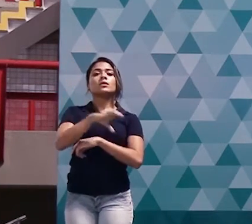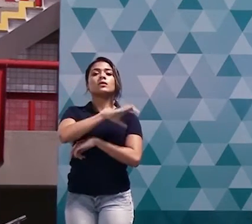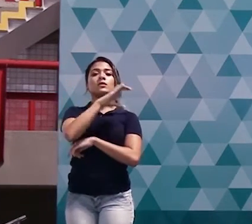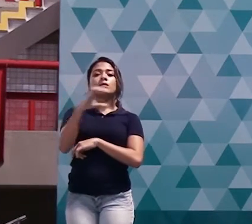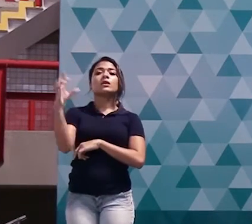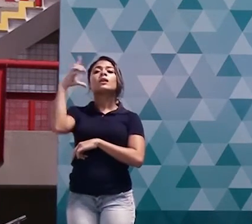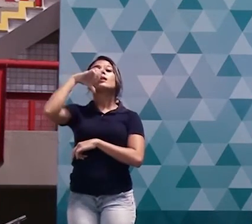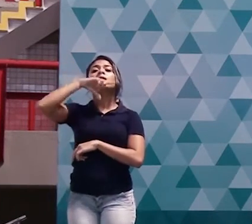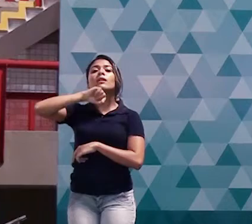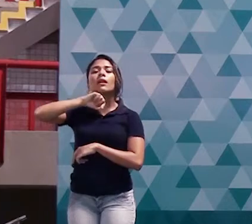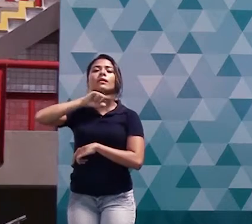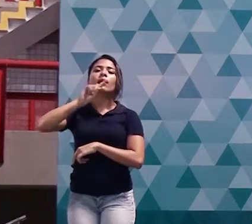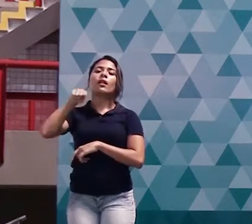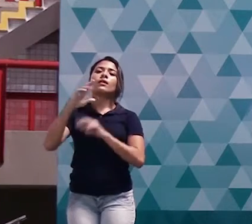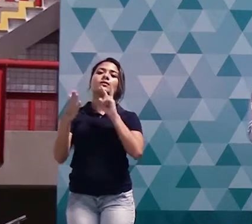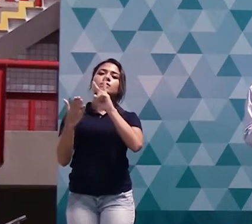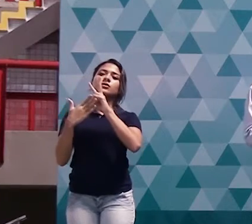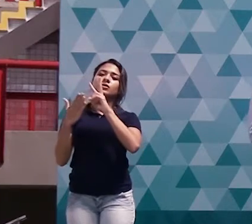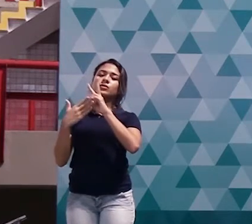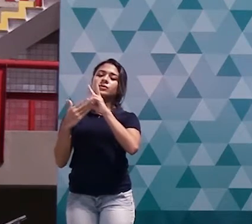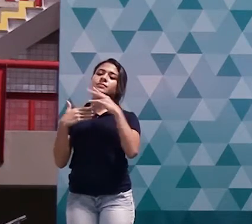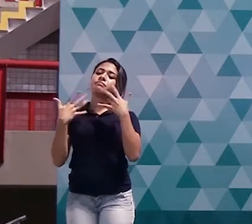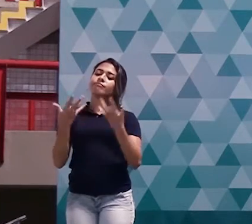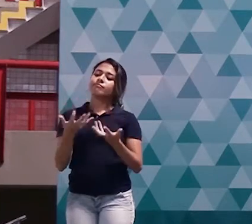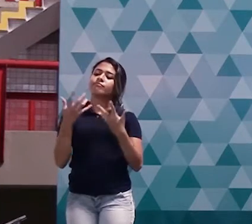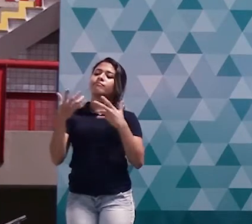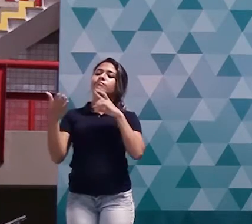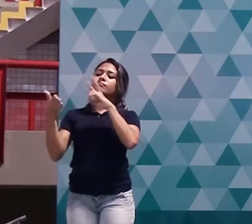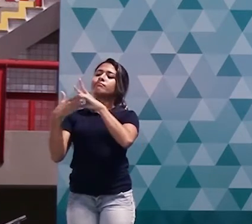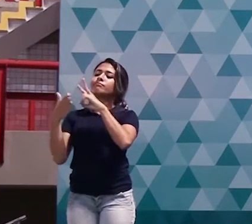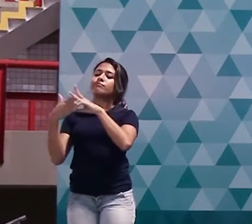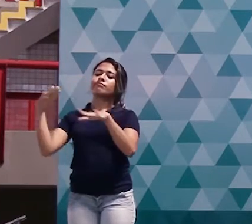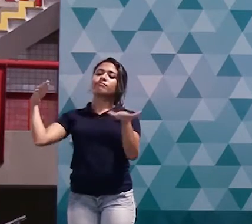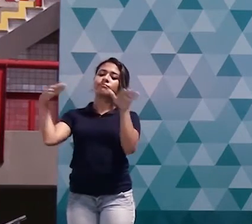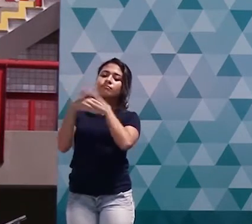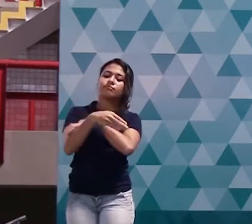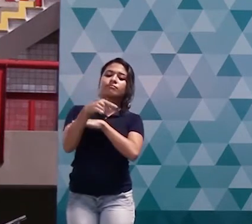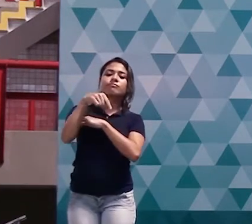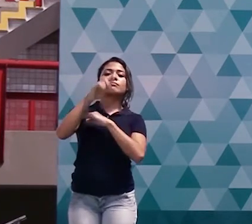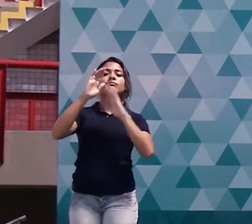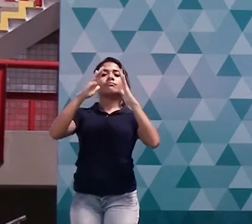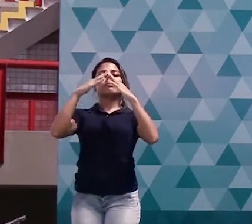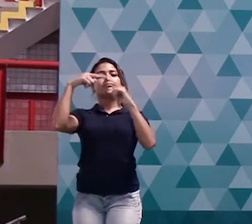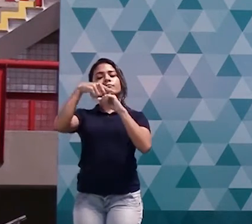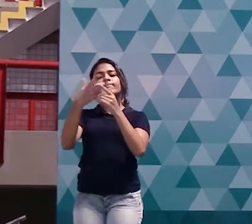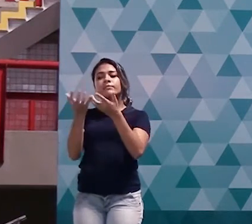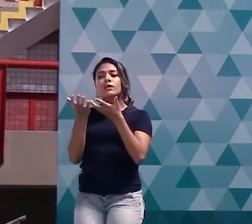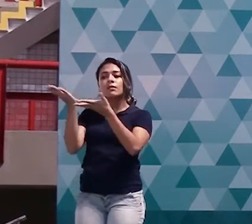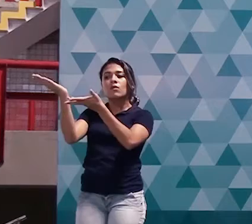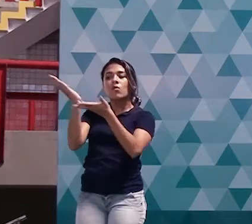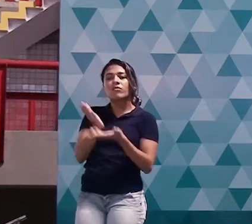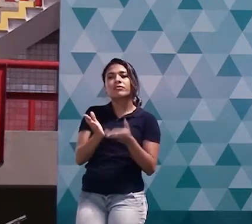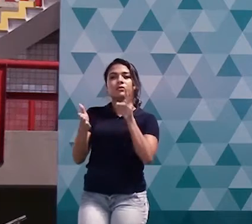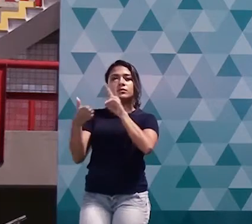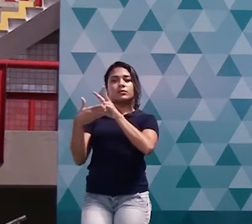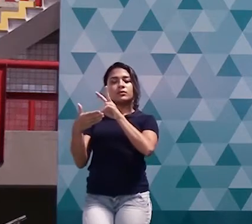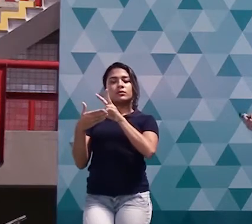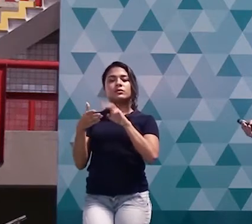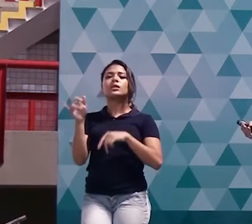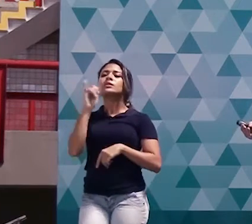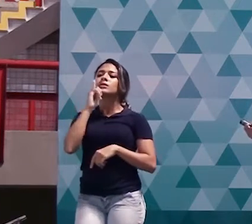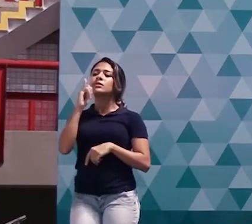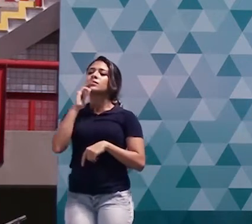colonização, os índios. Então, os índios seriam o alvo do processo de catequização. Exiliano, e aí? A gente usa o índio